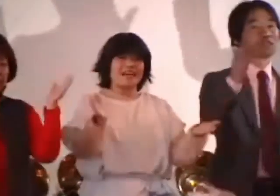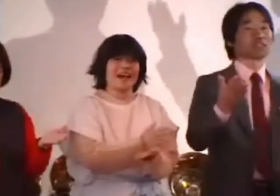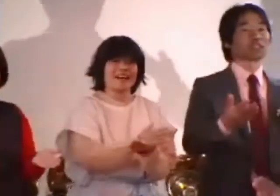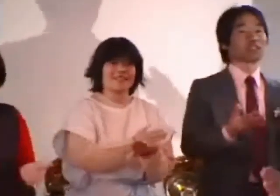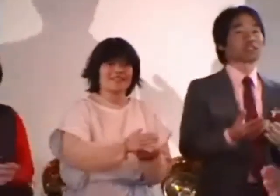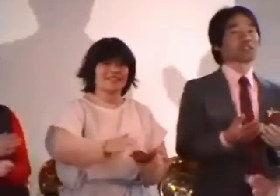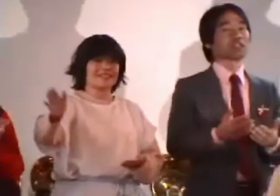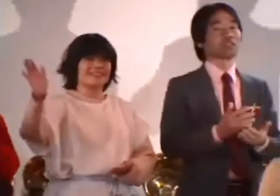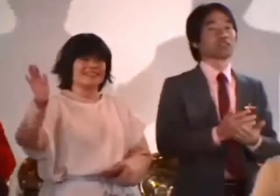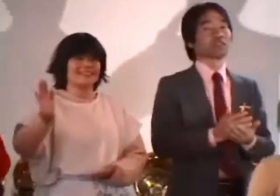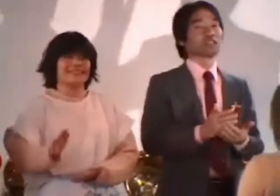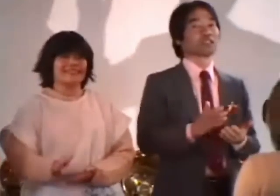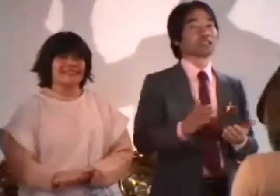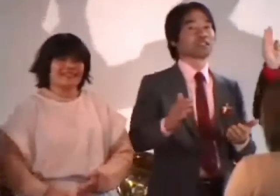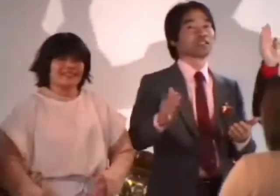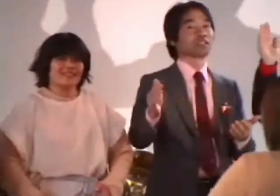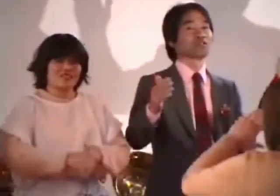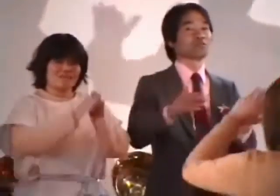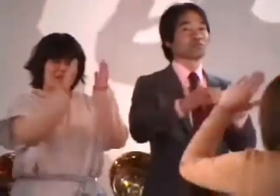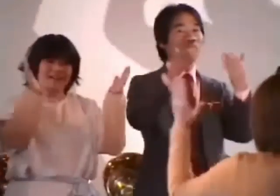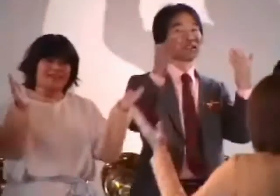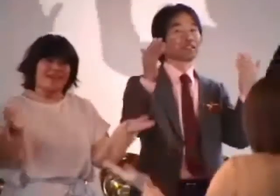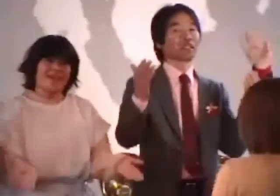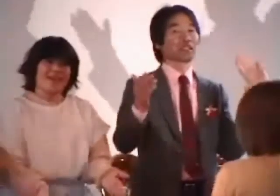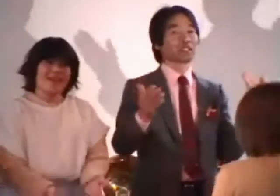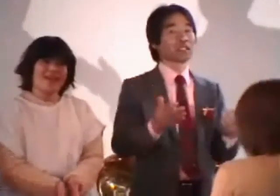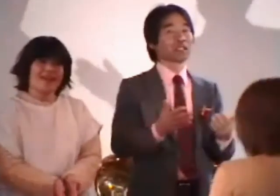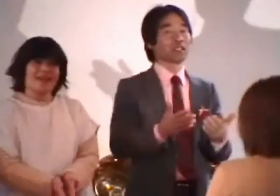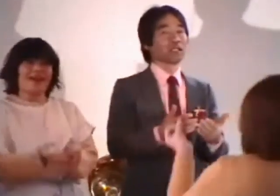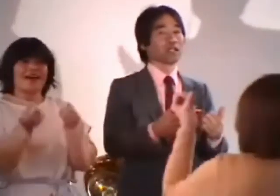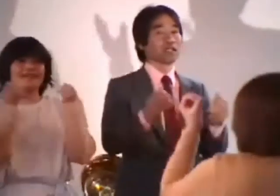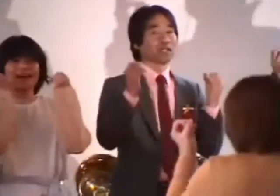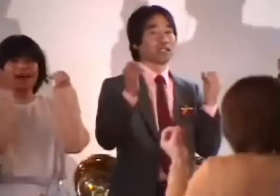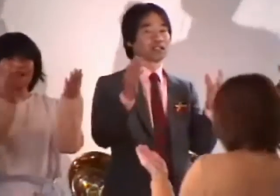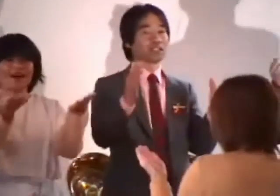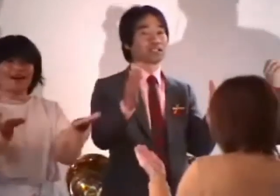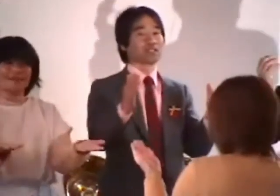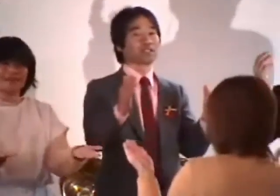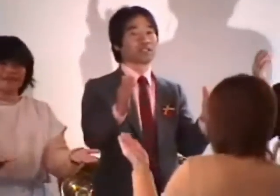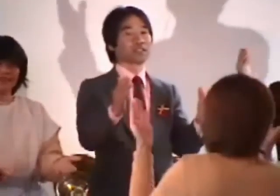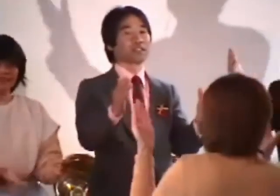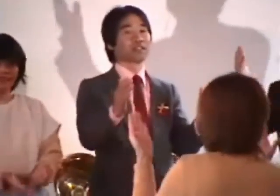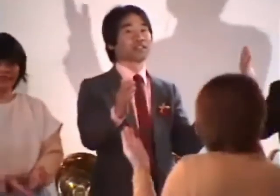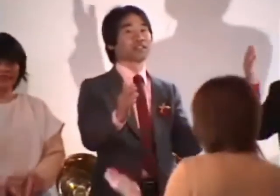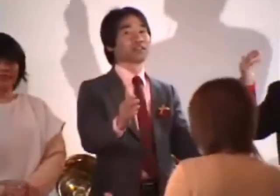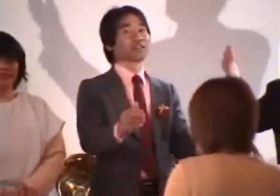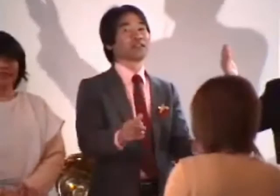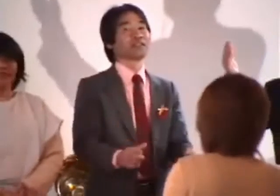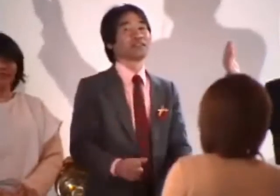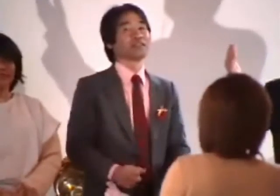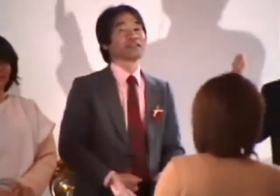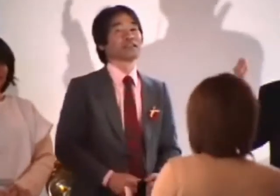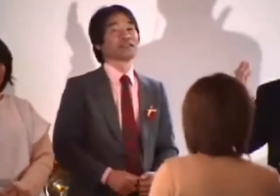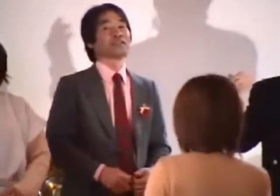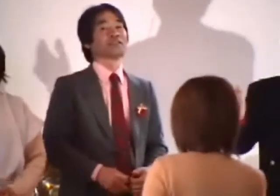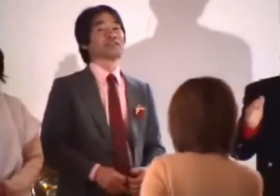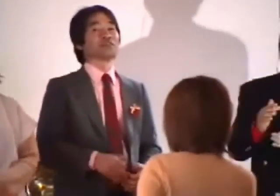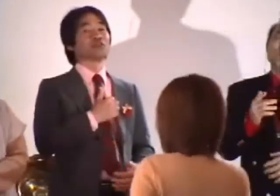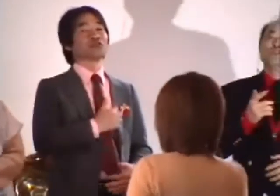り、すべてが新しい、主の